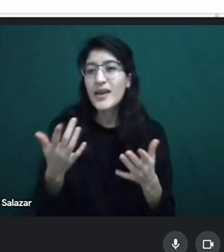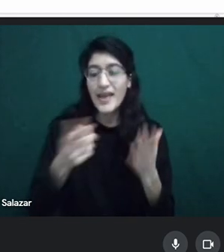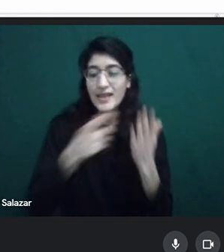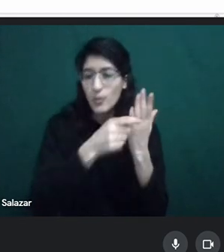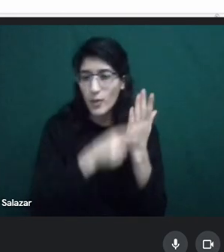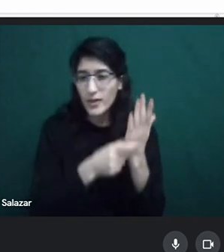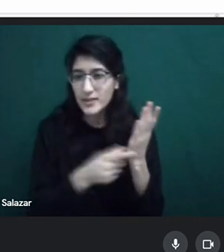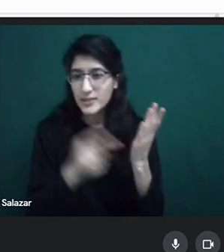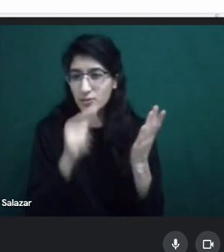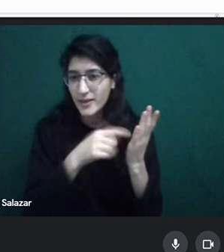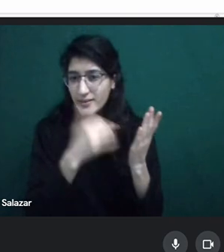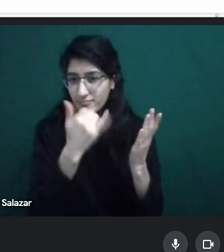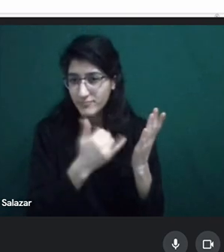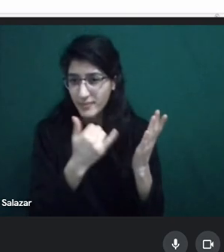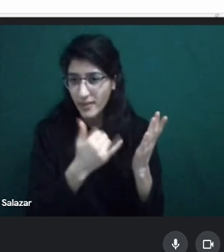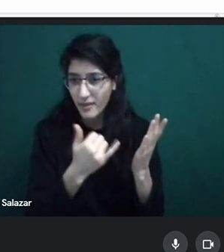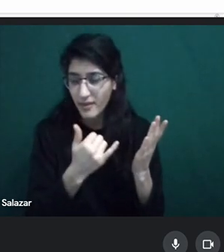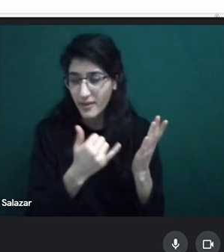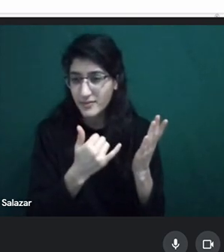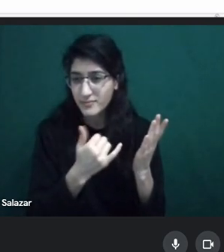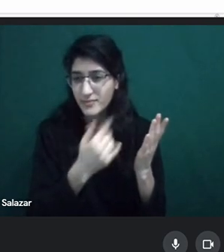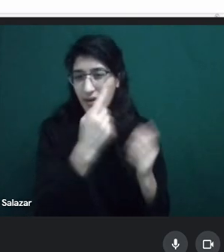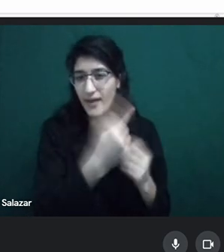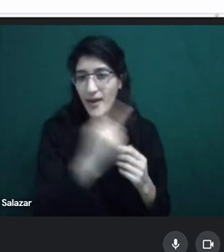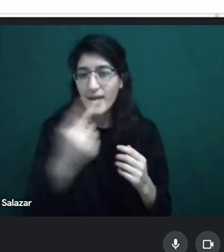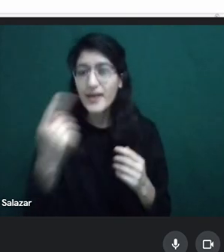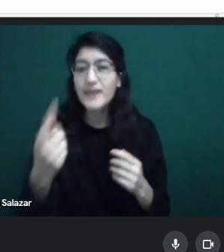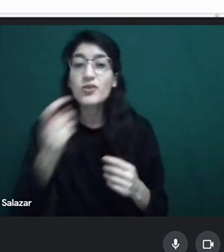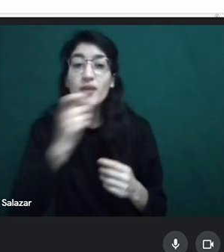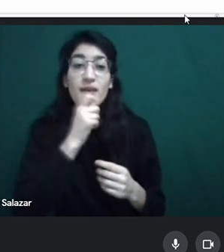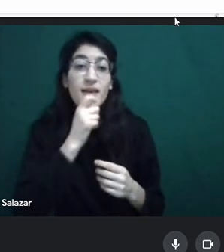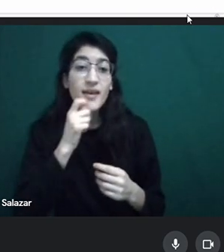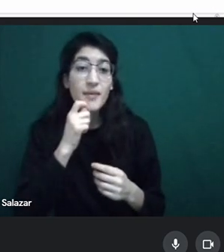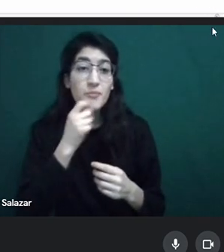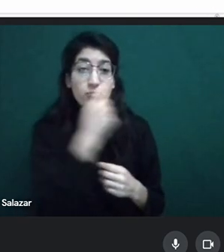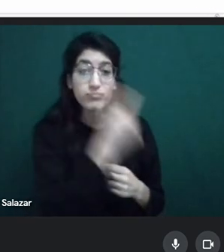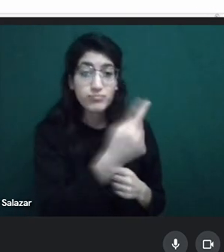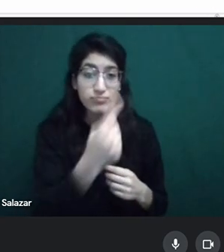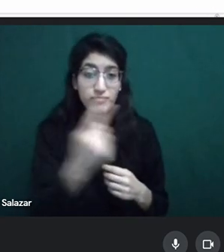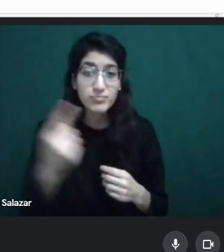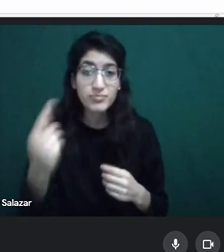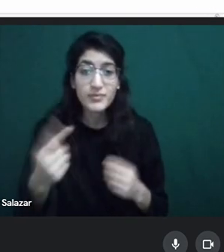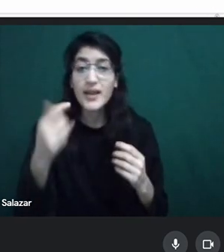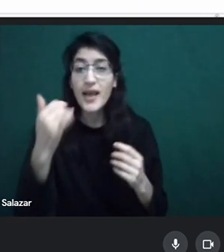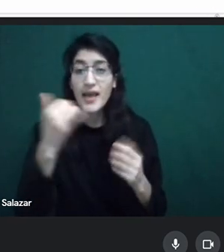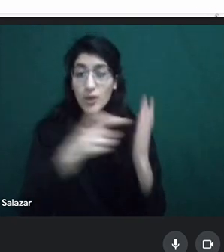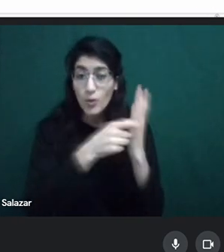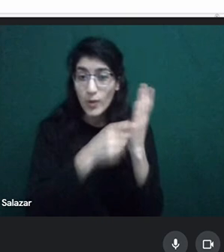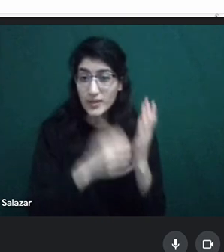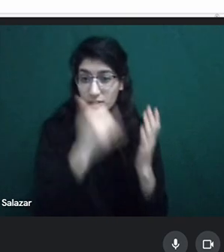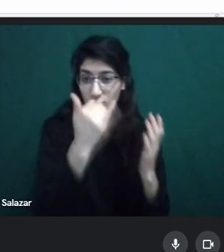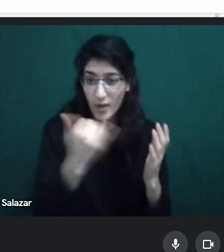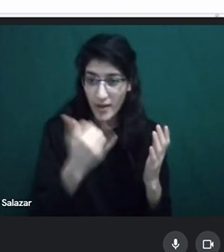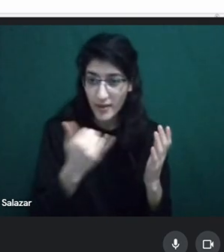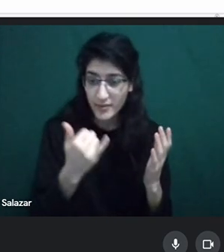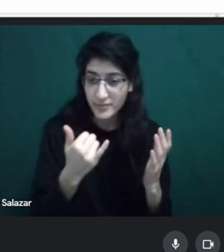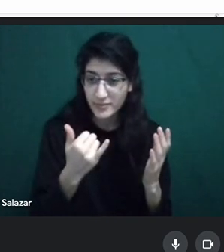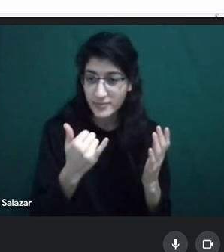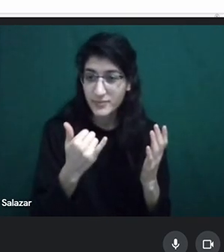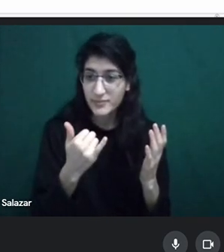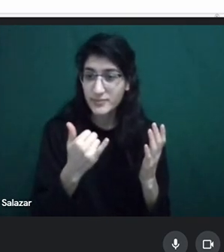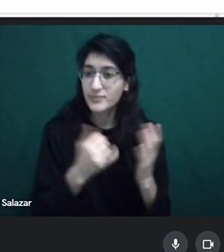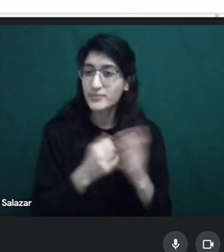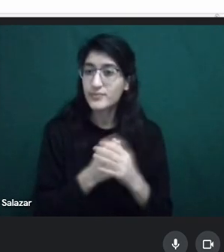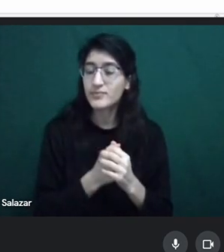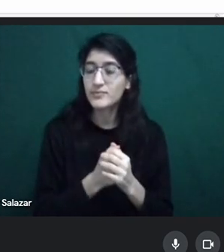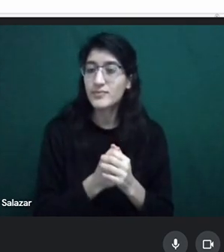tiene ejemplos, ¿sí? Entonces no quería sumar al cuadrito. Pero si yo, vamos a suponer, tenemos